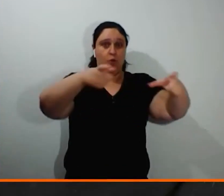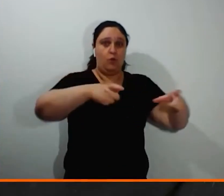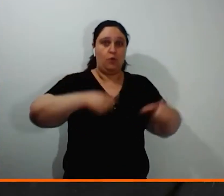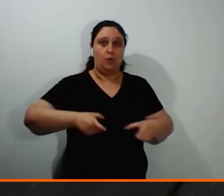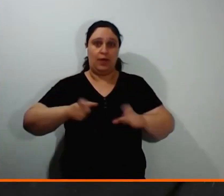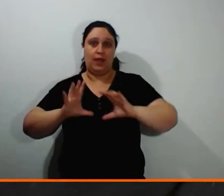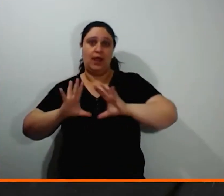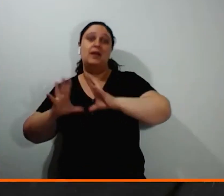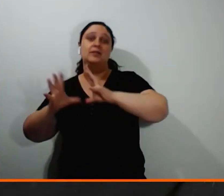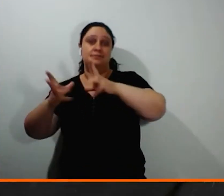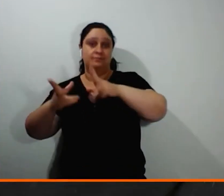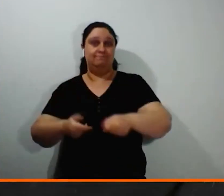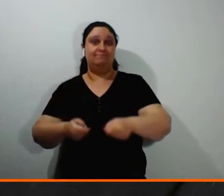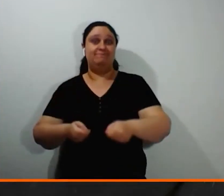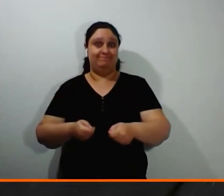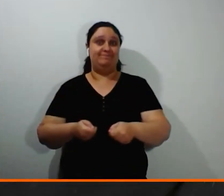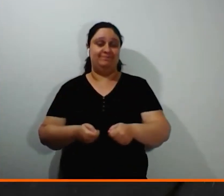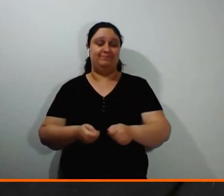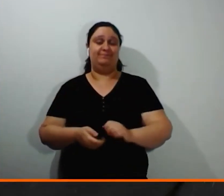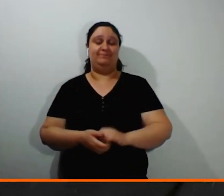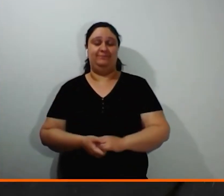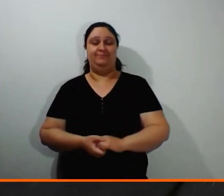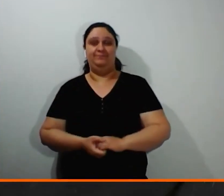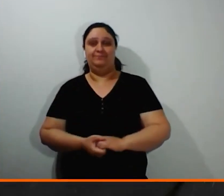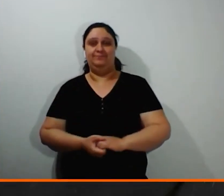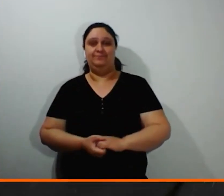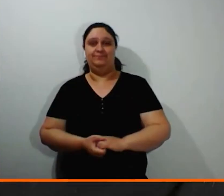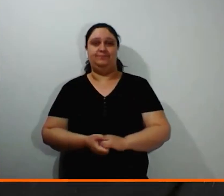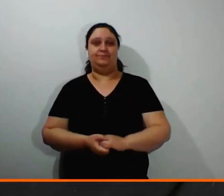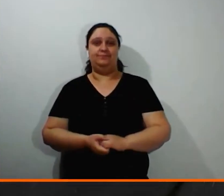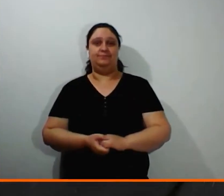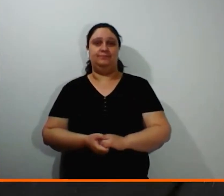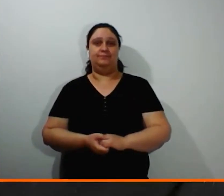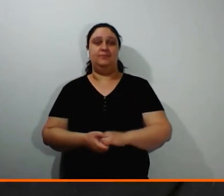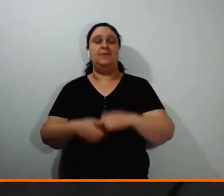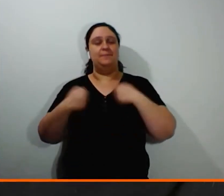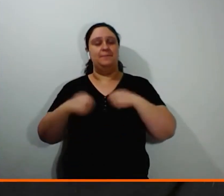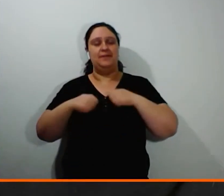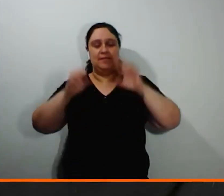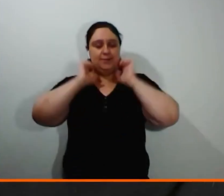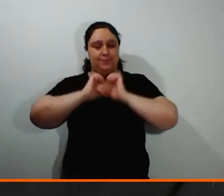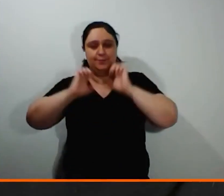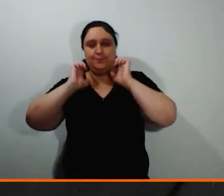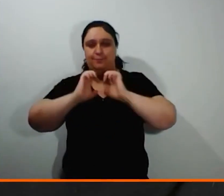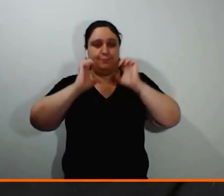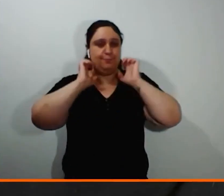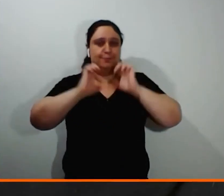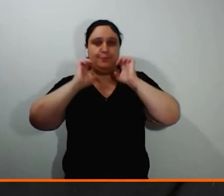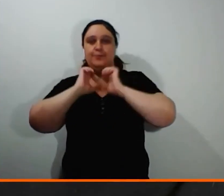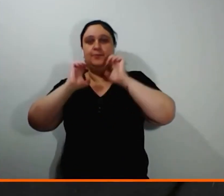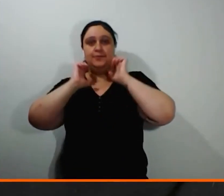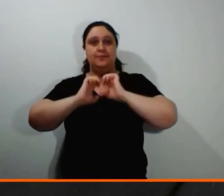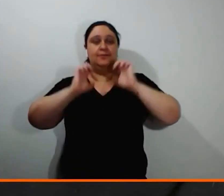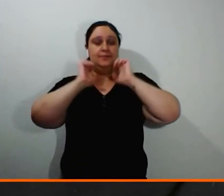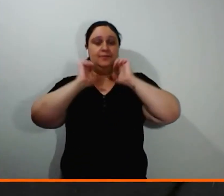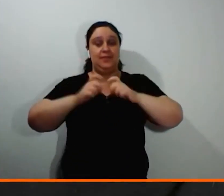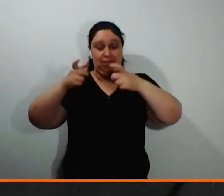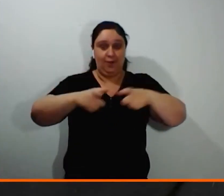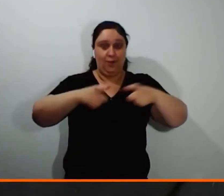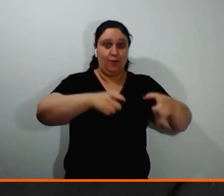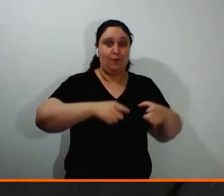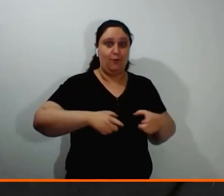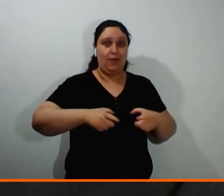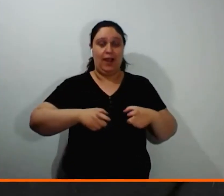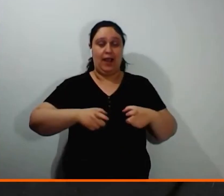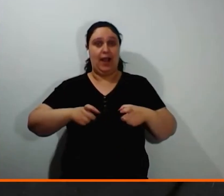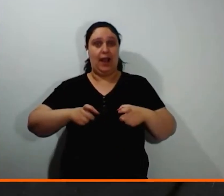Ó Senhor Jesus, temos que pregar para todo mundo, e em todo lugar,